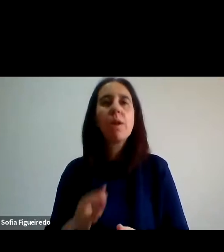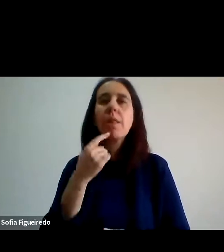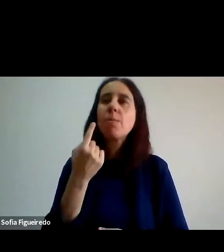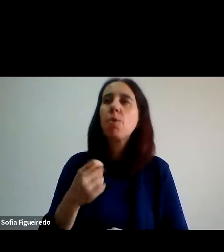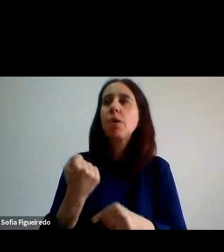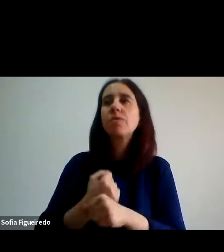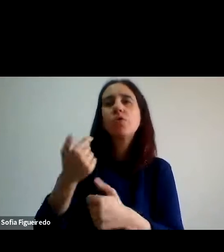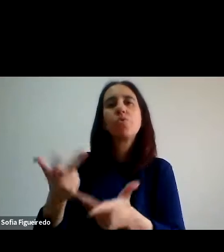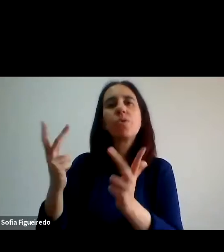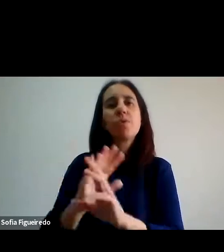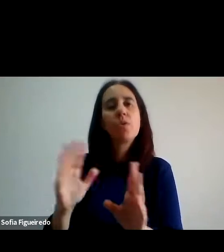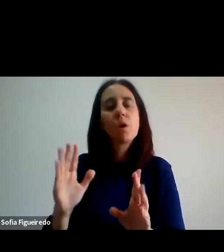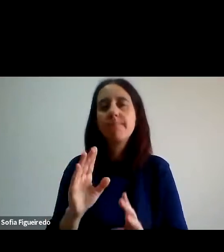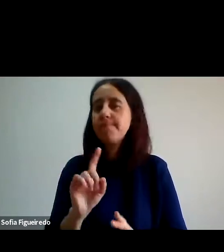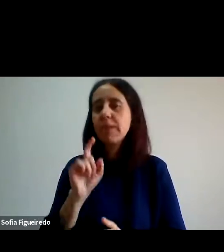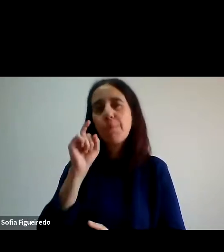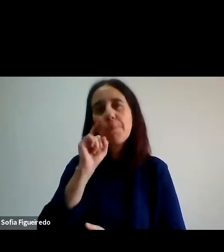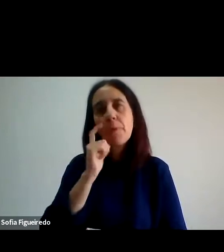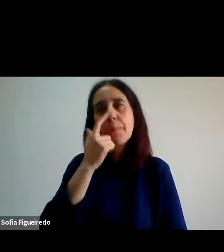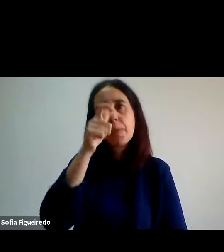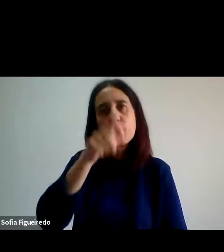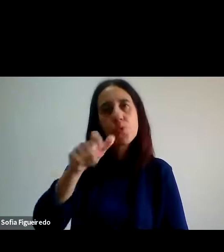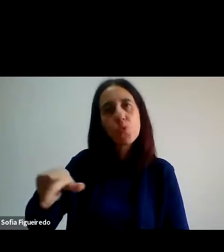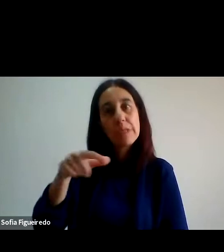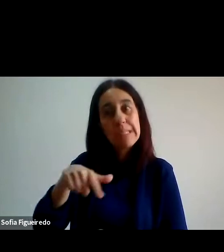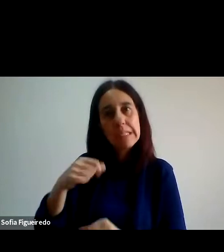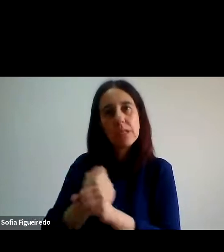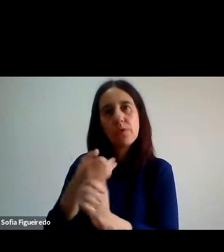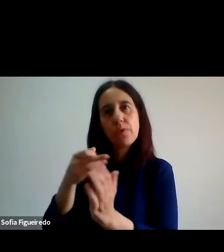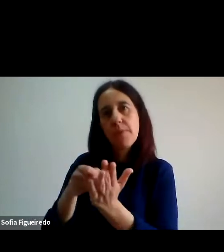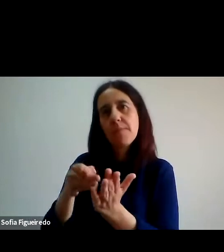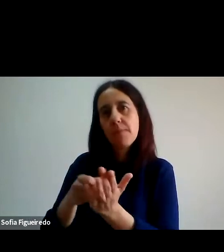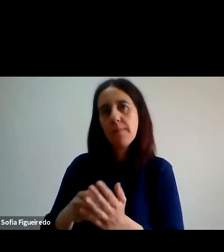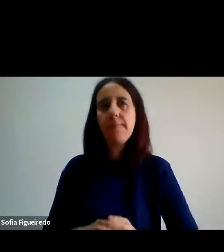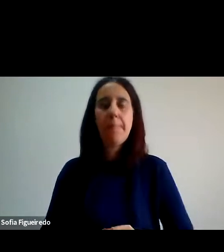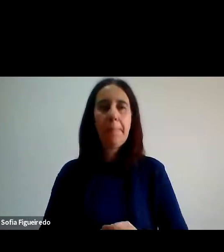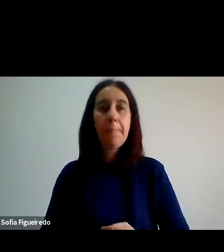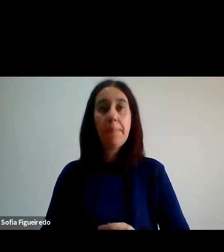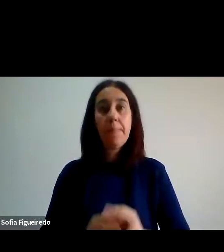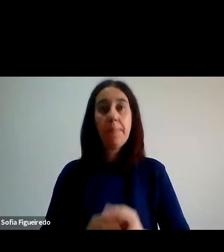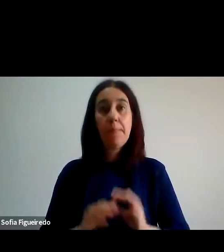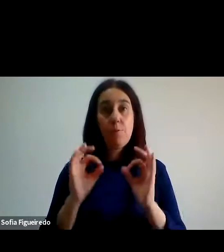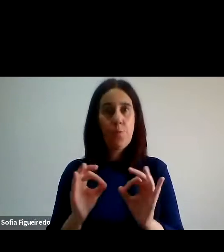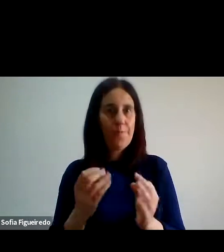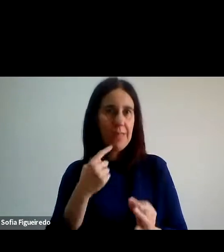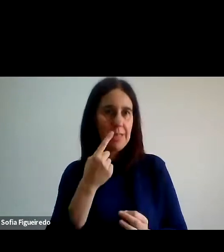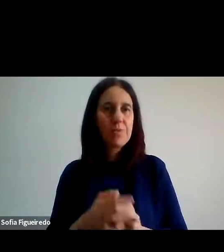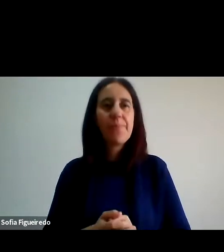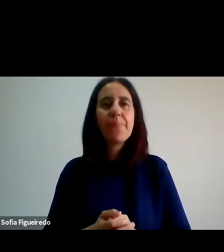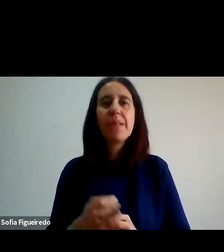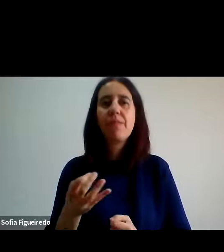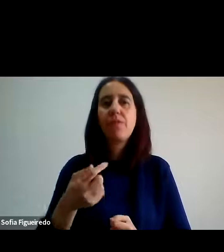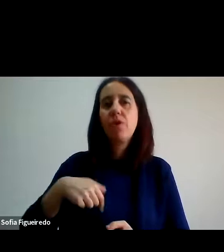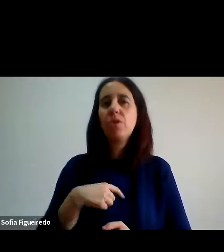está disponível, é preciso assegurar que as pessoas utilizam esses serviços. Dito isto, nós de facto temos esta dimensão